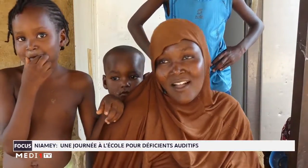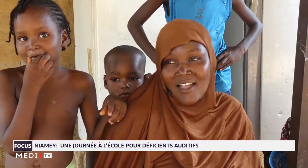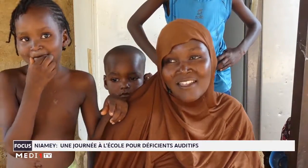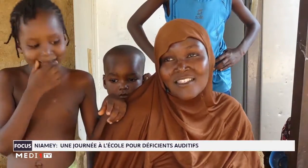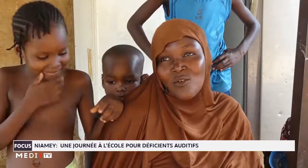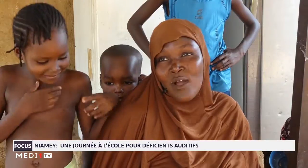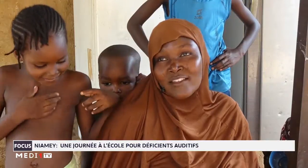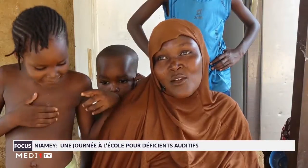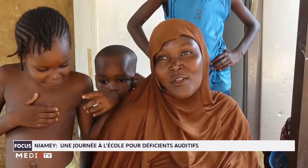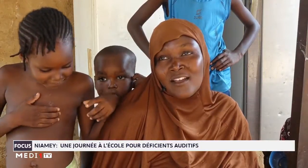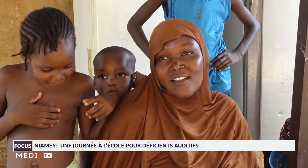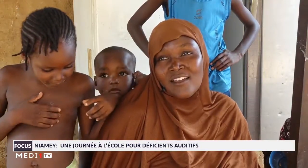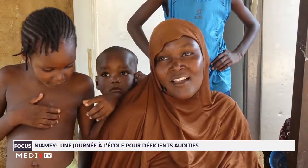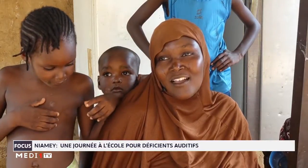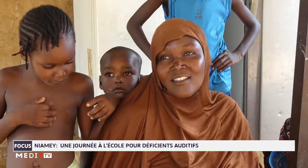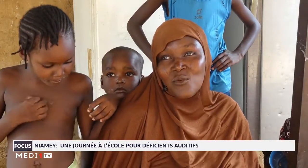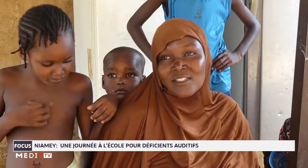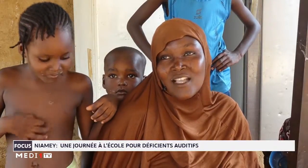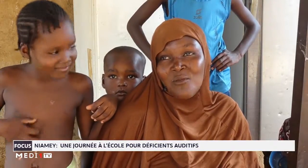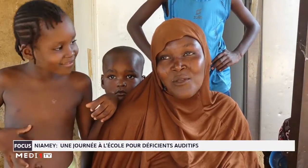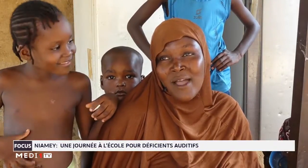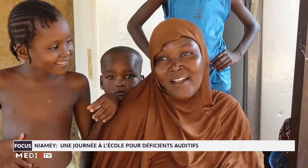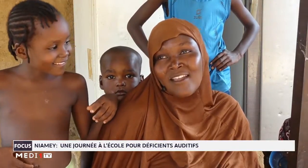mieux communiquer à travers le langage des signes.